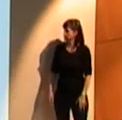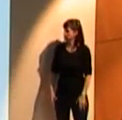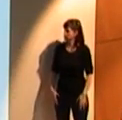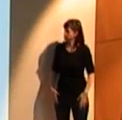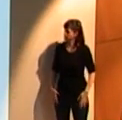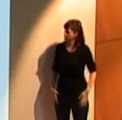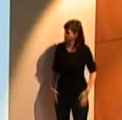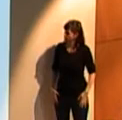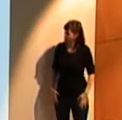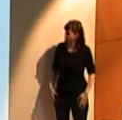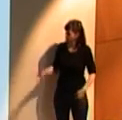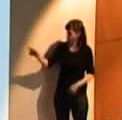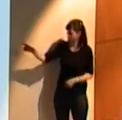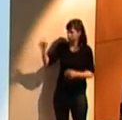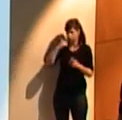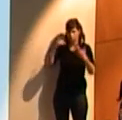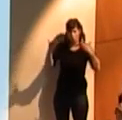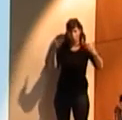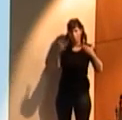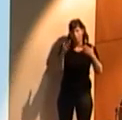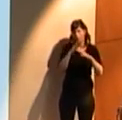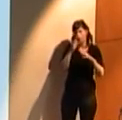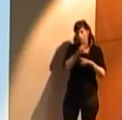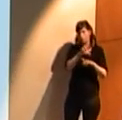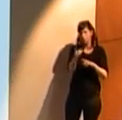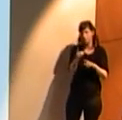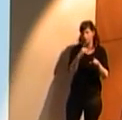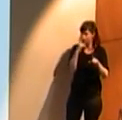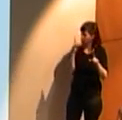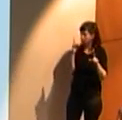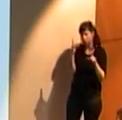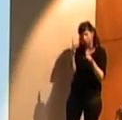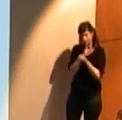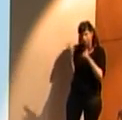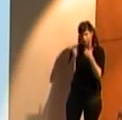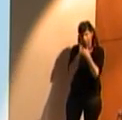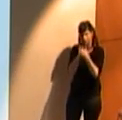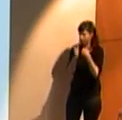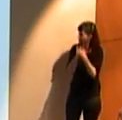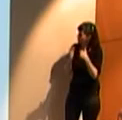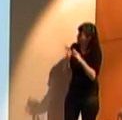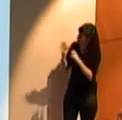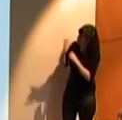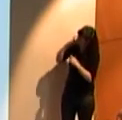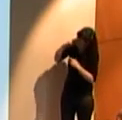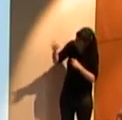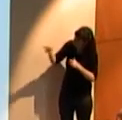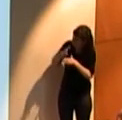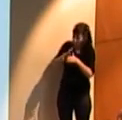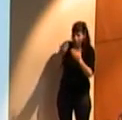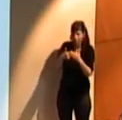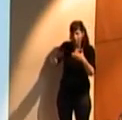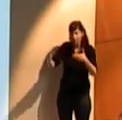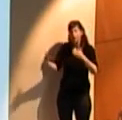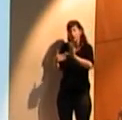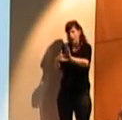qui ressemble, ma foi, pas mal à la 3D. Et voilà, donc on voit bien cette paroi courbe. On a fait aussi avec les